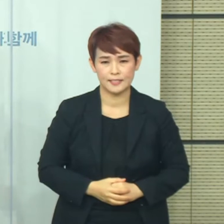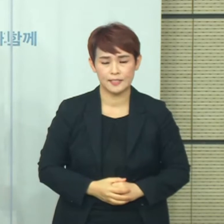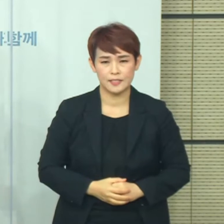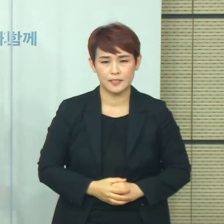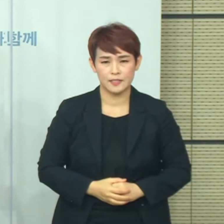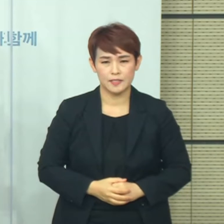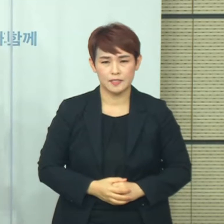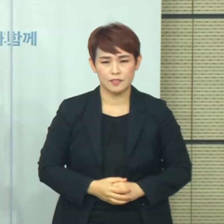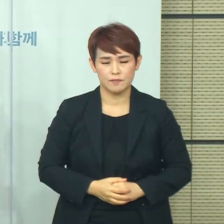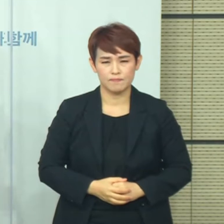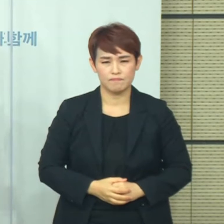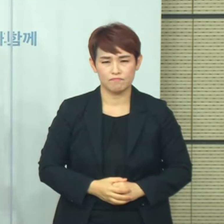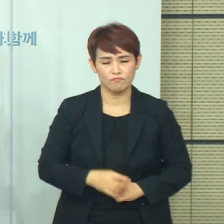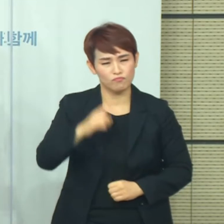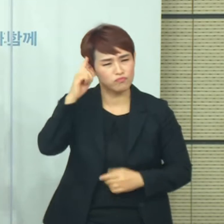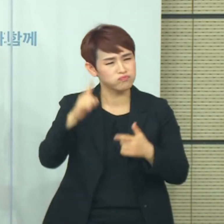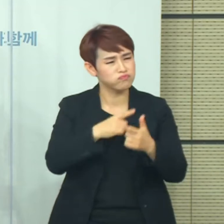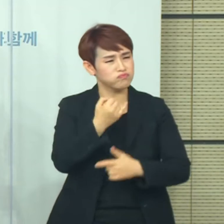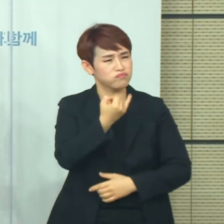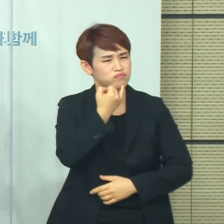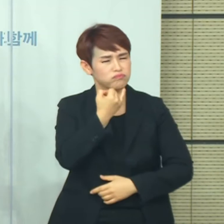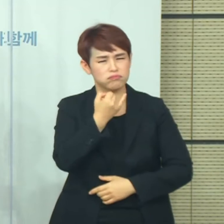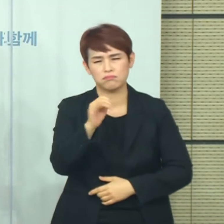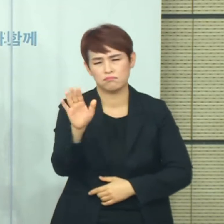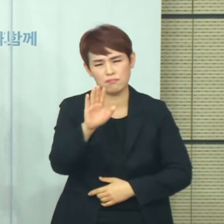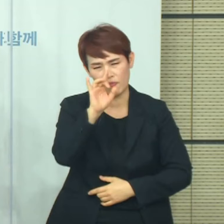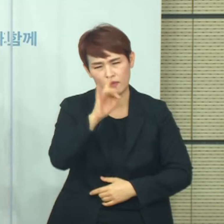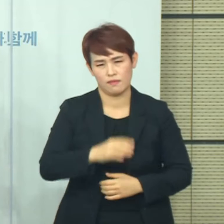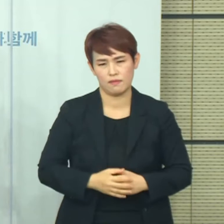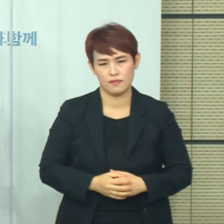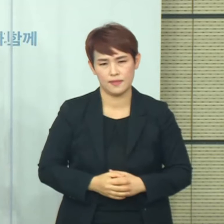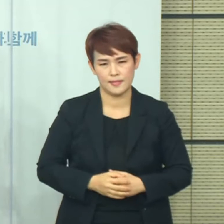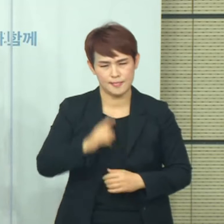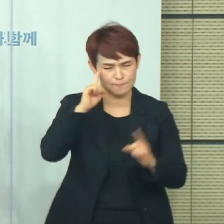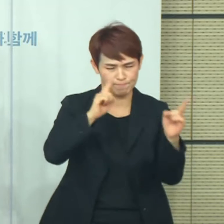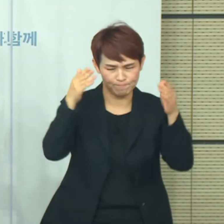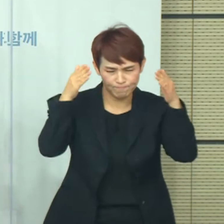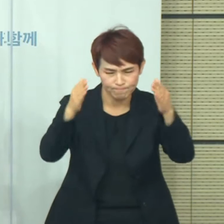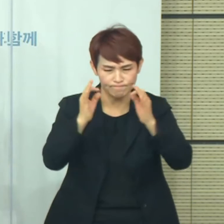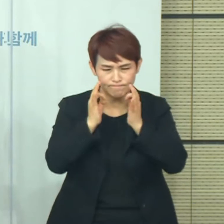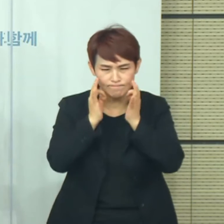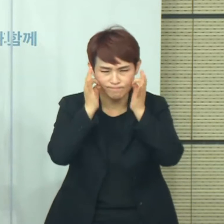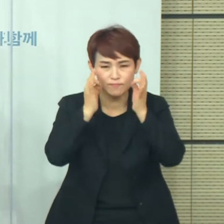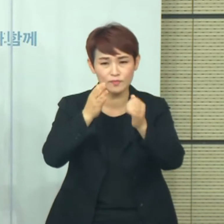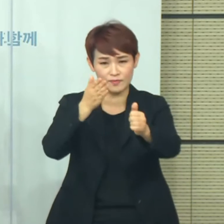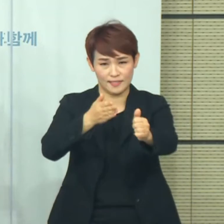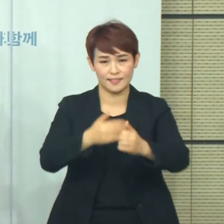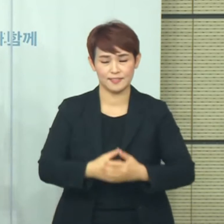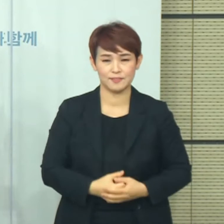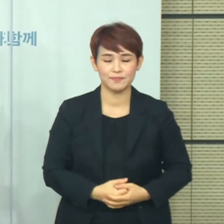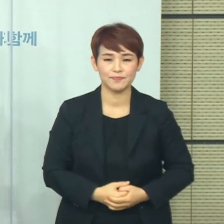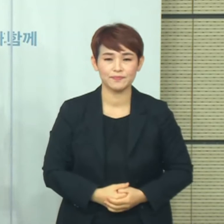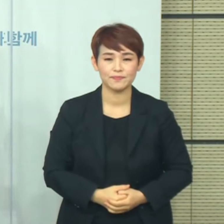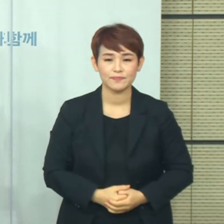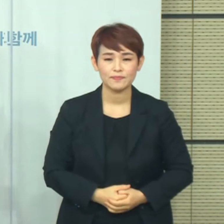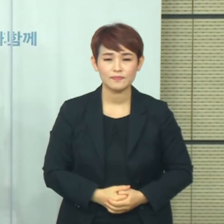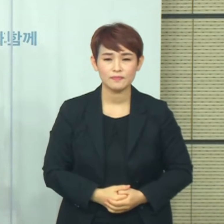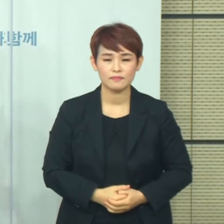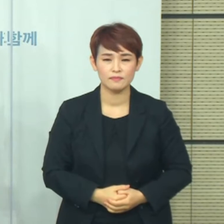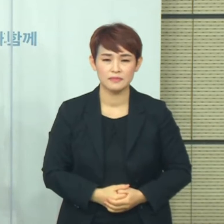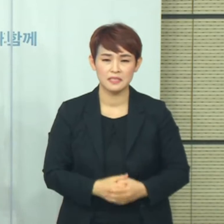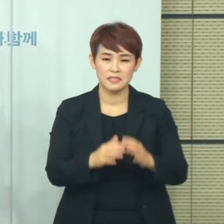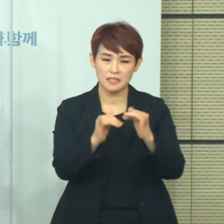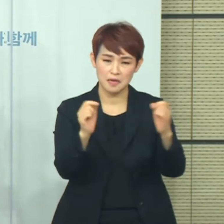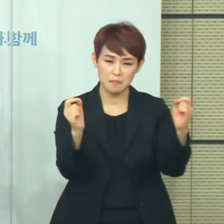아직 경계심을 풀 사항이 아닌 만큼 조금만 더 긴장감을 갖고 노력해 주시기를 부탁드립니다. 특히 개인